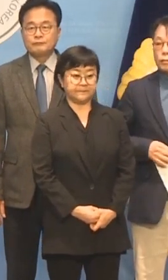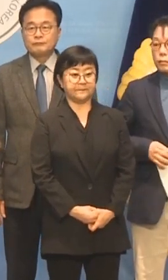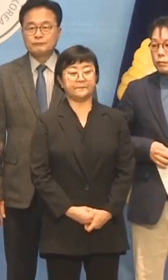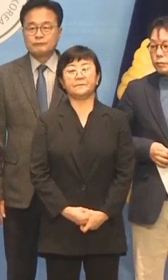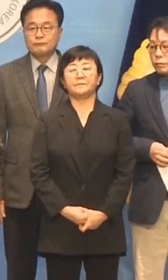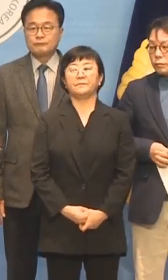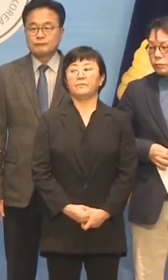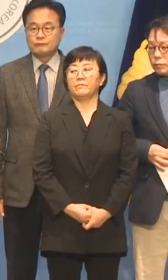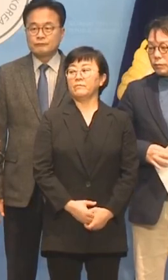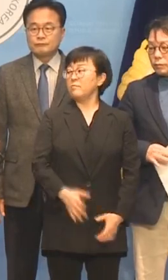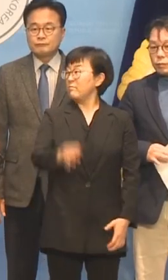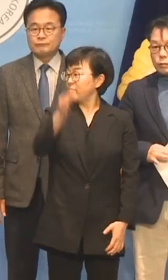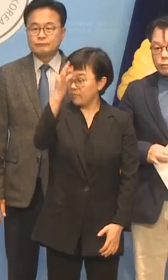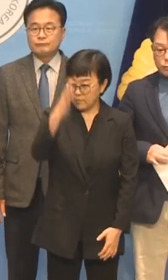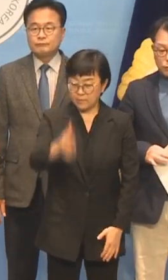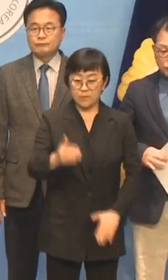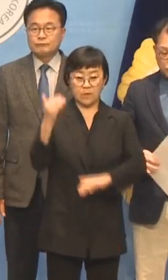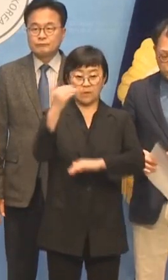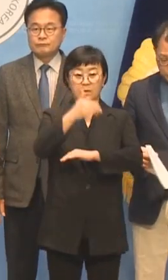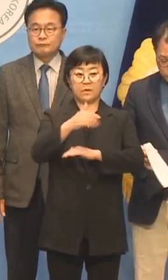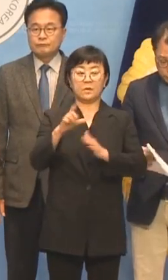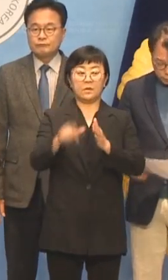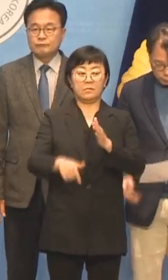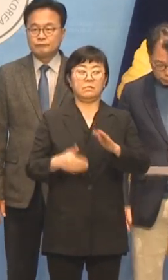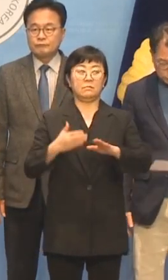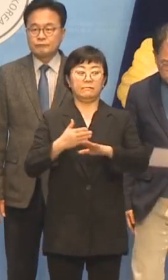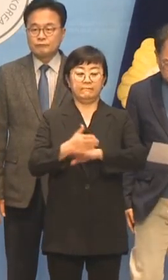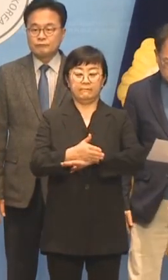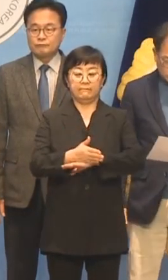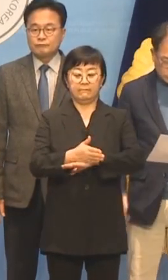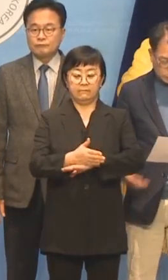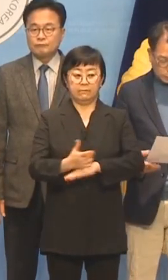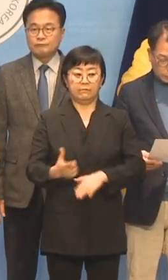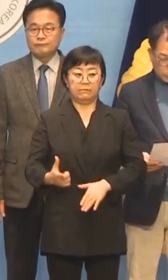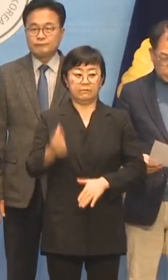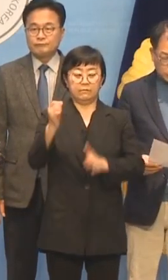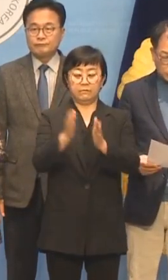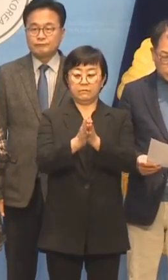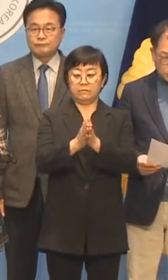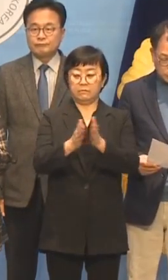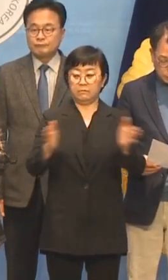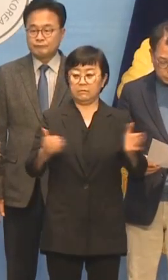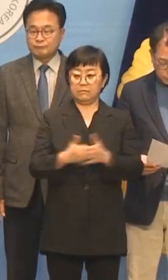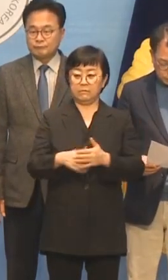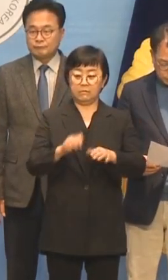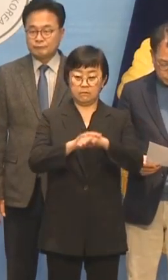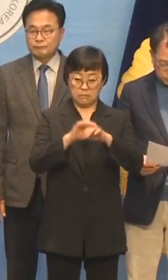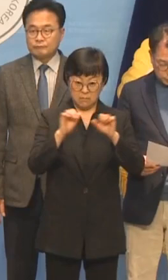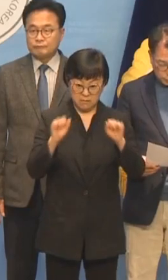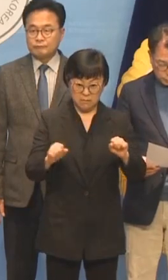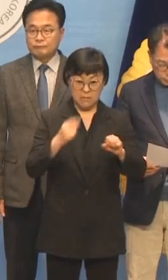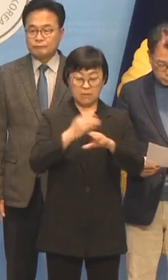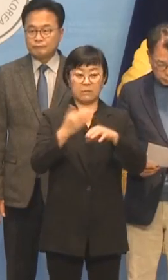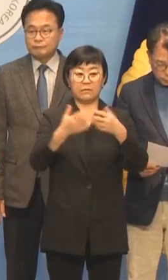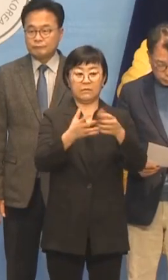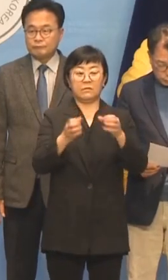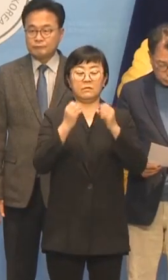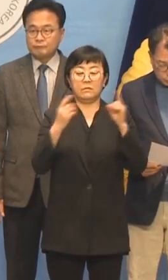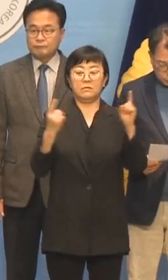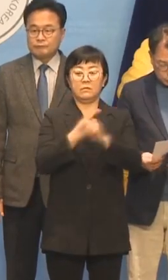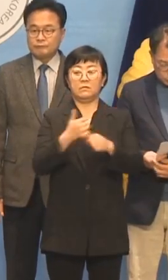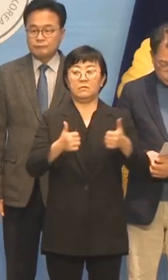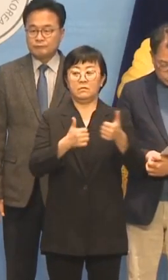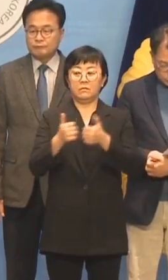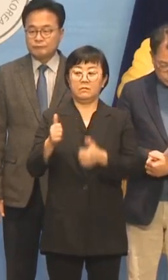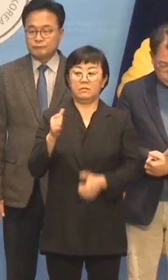네, 죄송합니다. 저희가 예정된 시간보다 약간 늦어졌는데 바로 시작하도록 하겠습니다. 안녕하십니까? 더민주 전국혁신회의